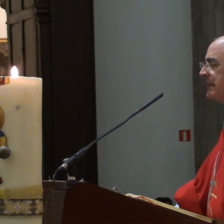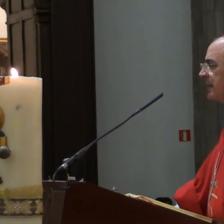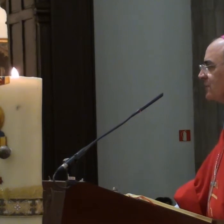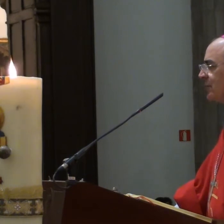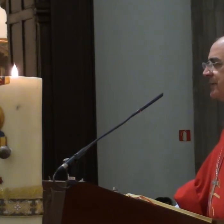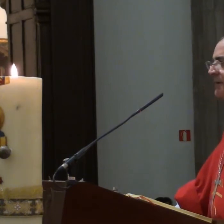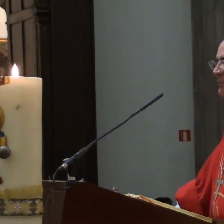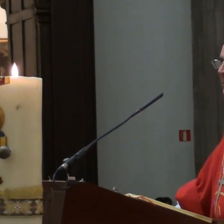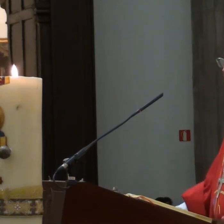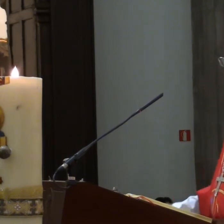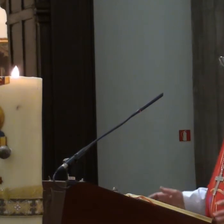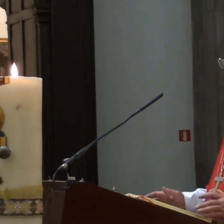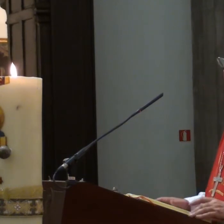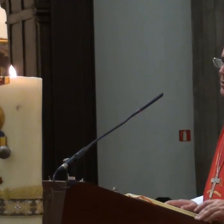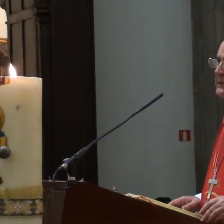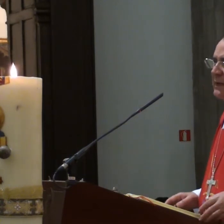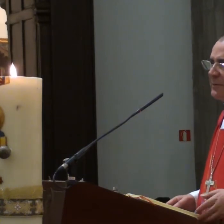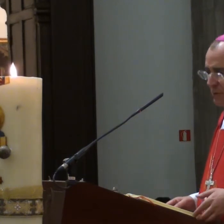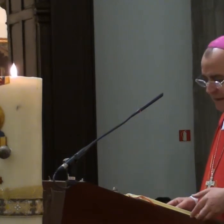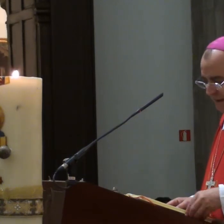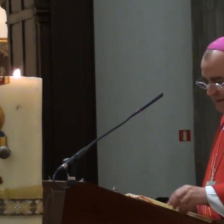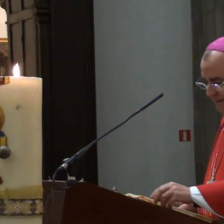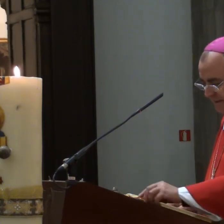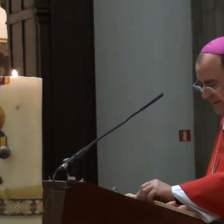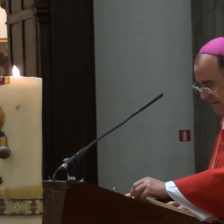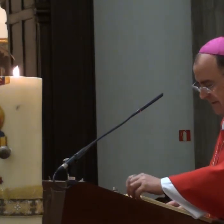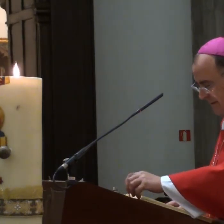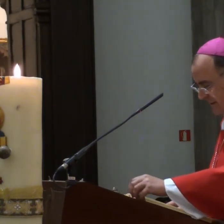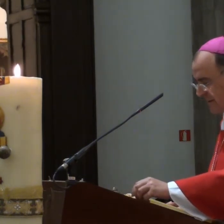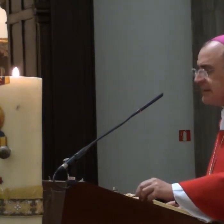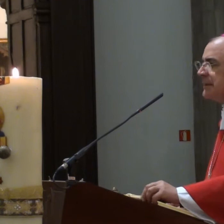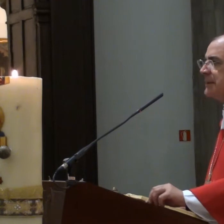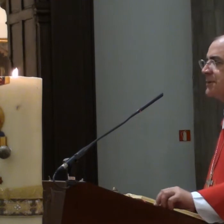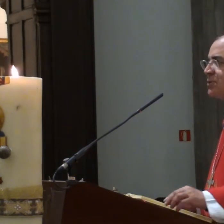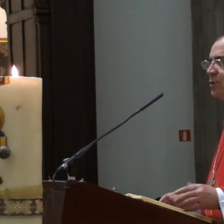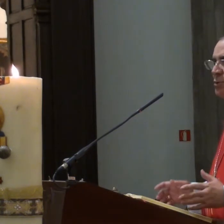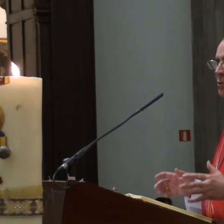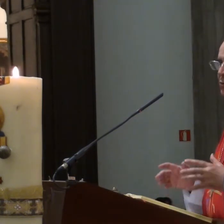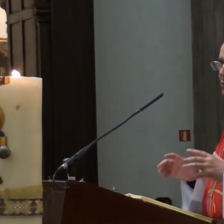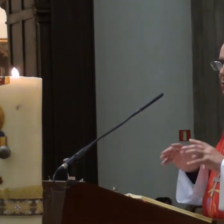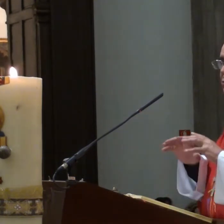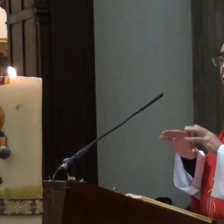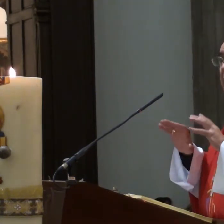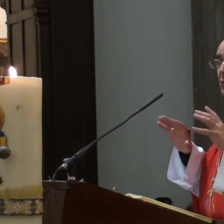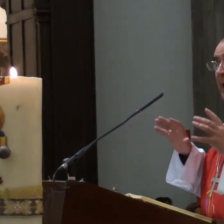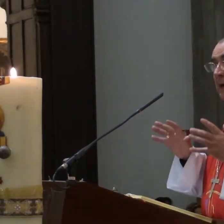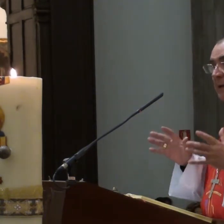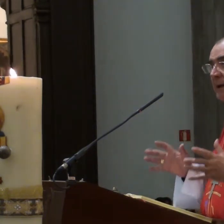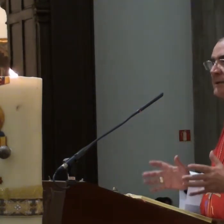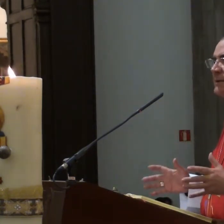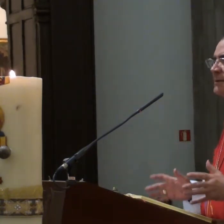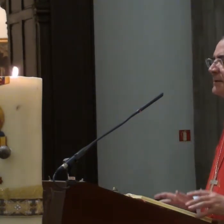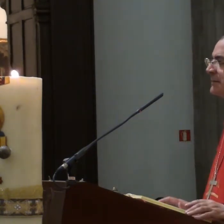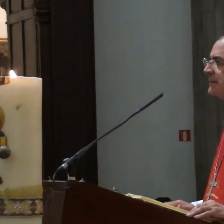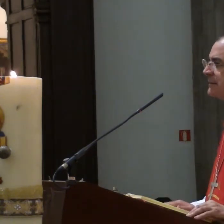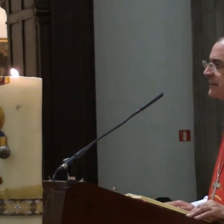Babel ya saben que los 11 primeros capítulos del libro del Génesis son toda una